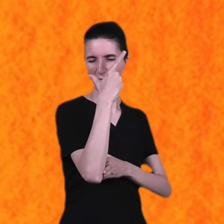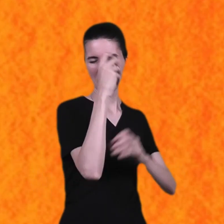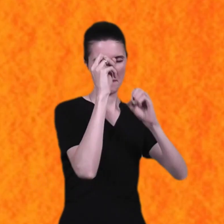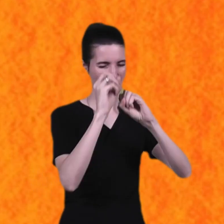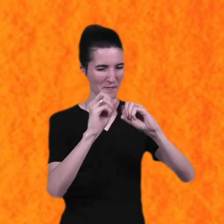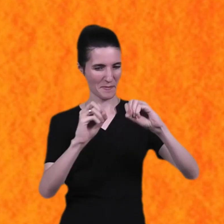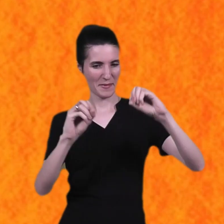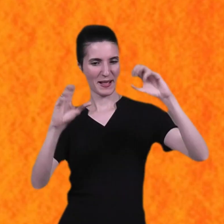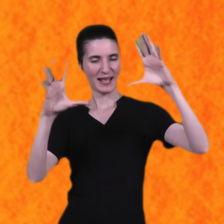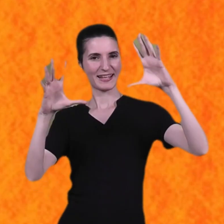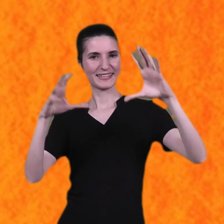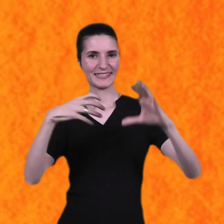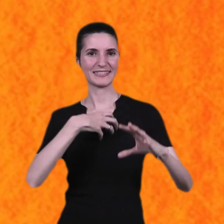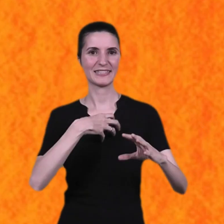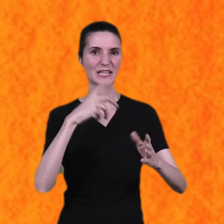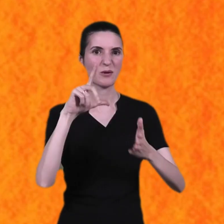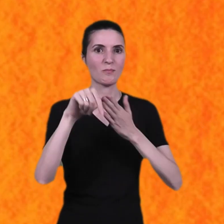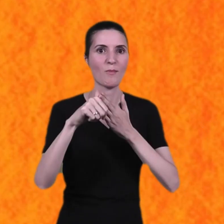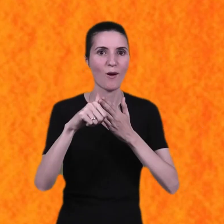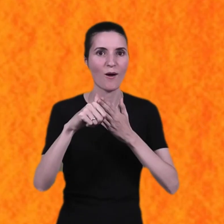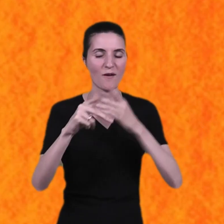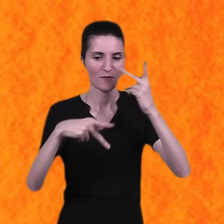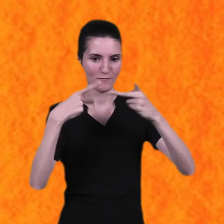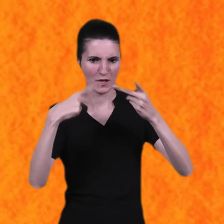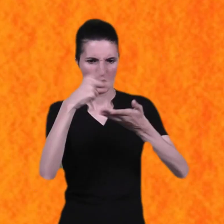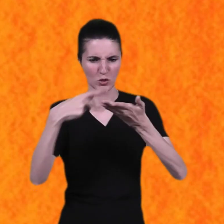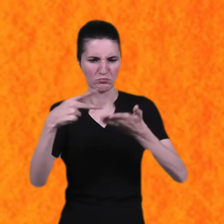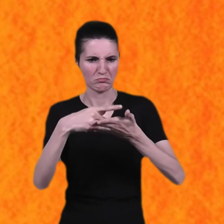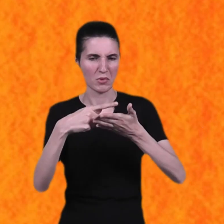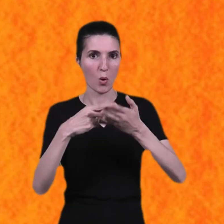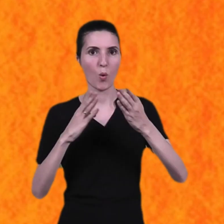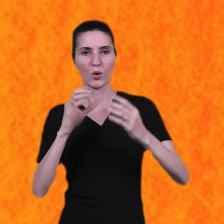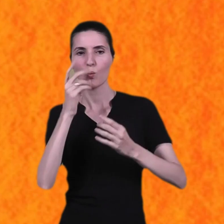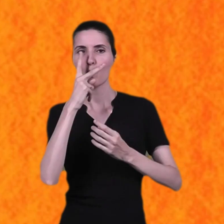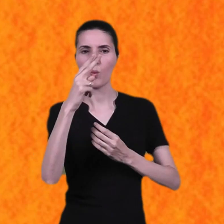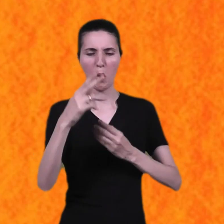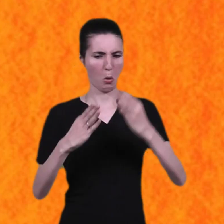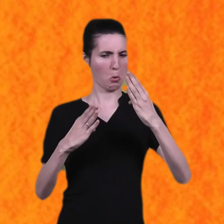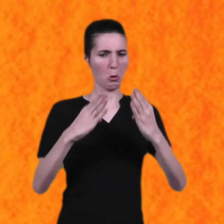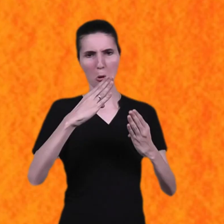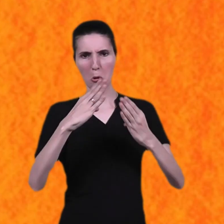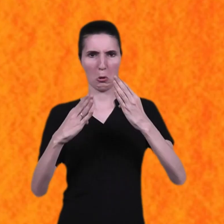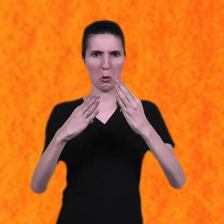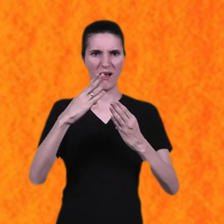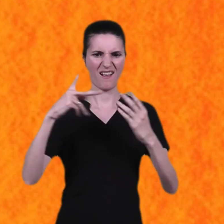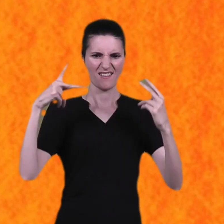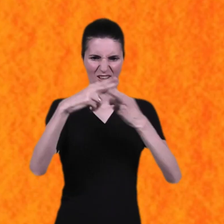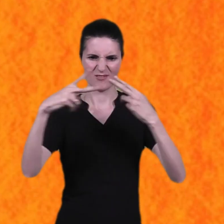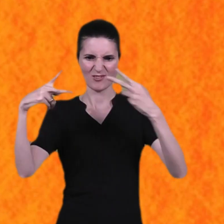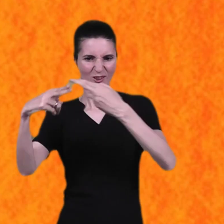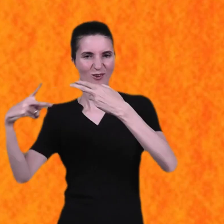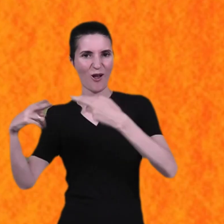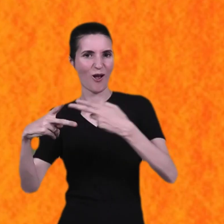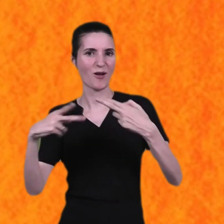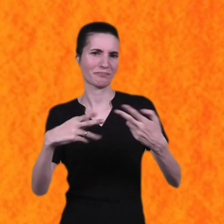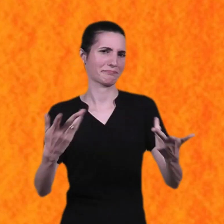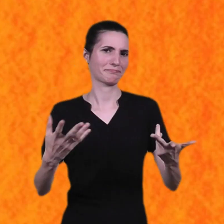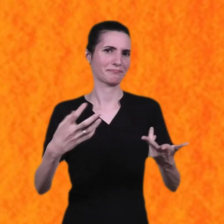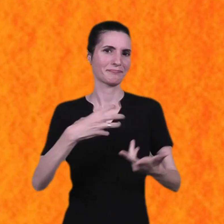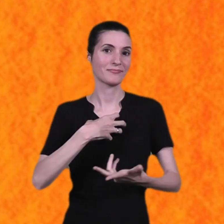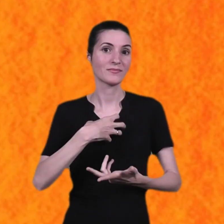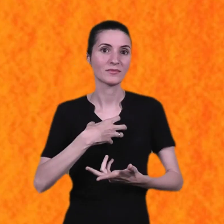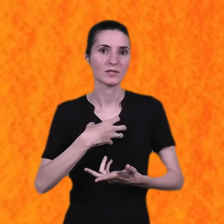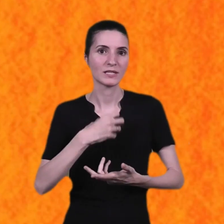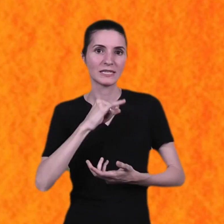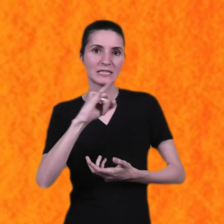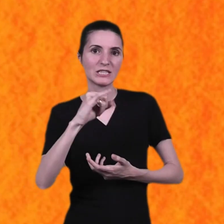e mágica, né? E depois vier a audiodescrição de uma forma mecânica, muitas vezes aquilo quebraria. Exatamente. Né?